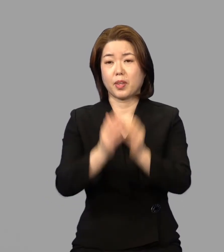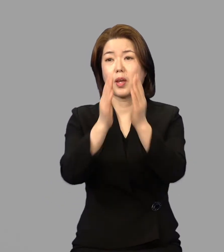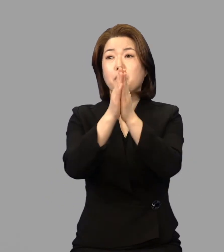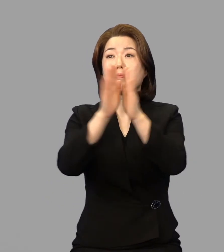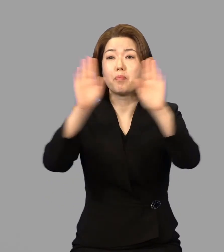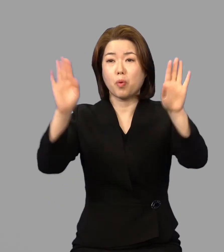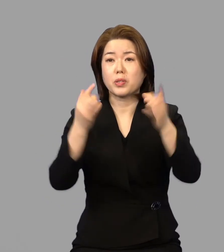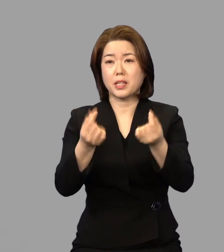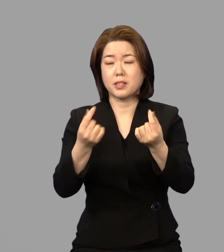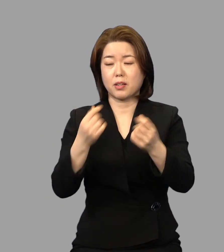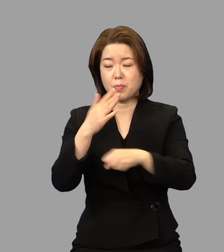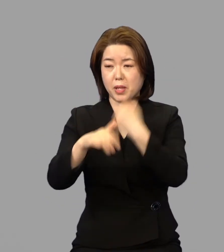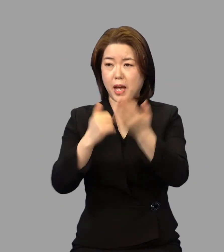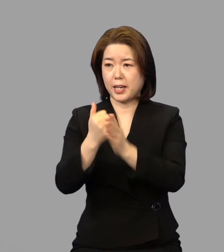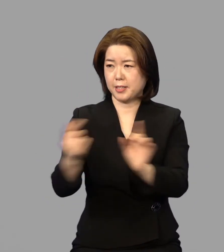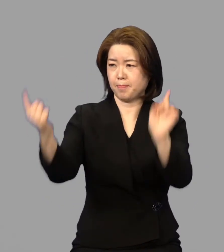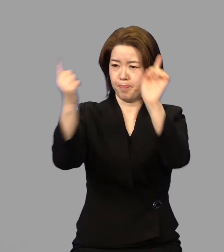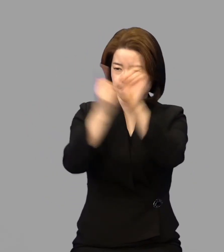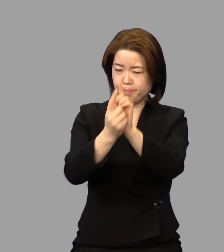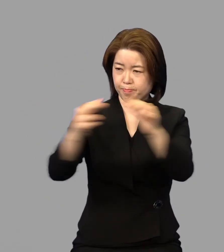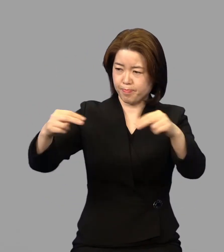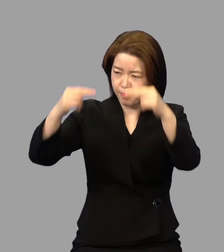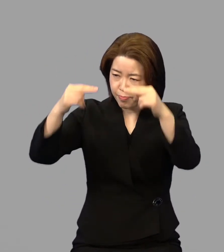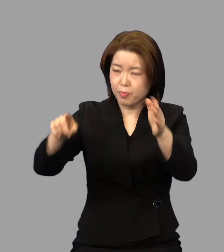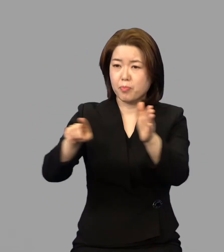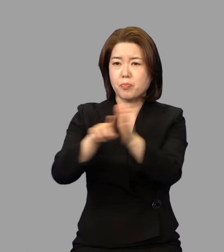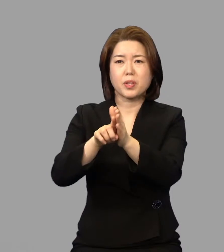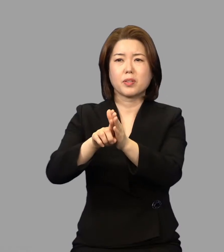모세처럼 하나님을 대면하여 믿는 믿음이 아니고